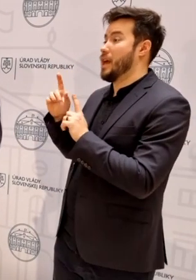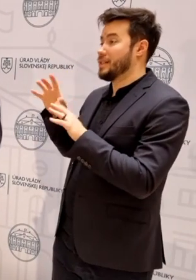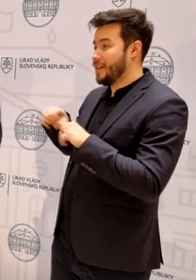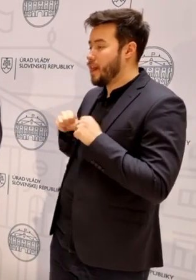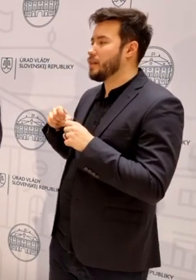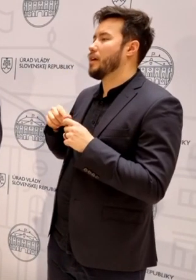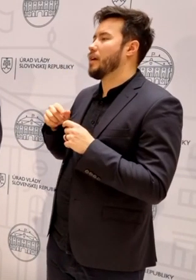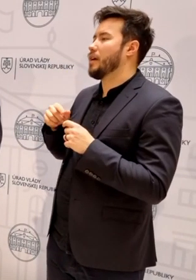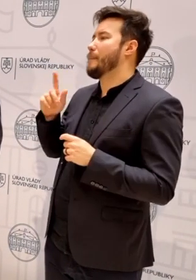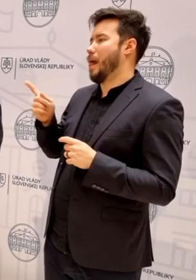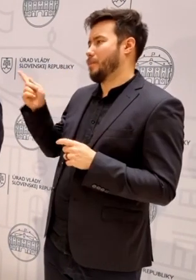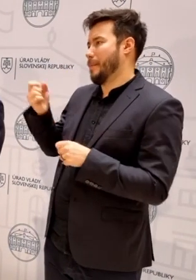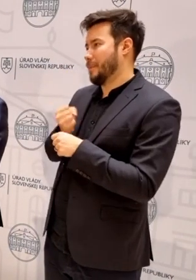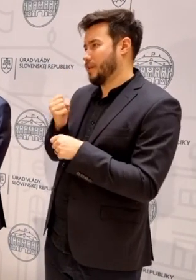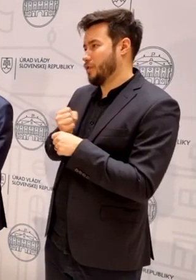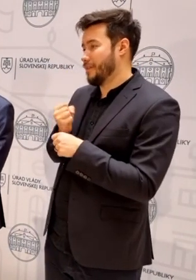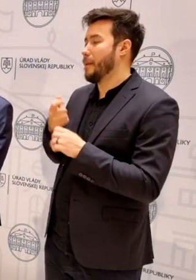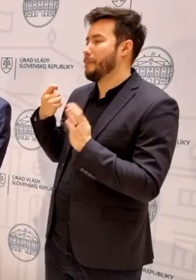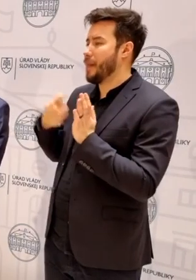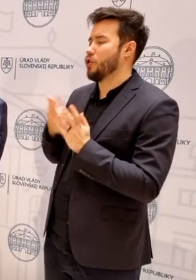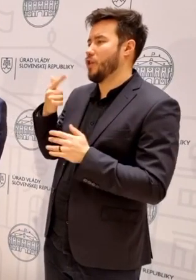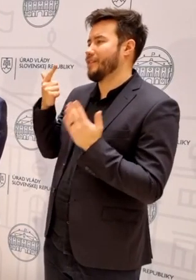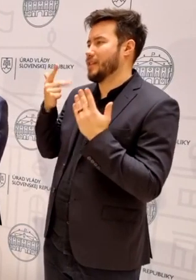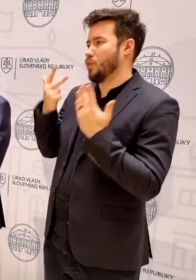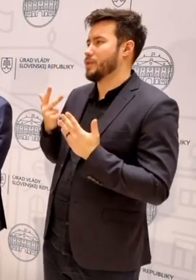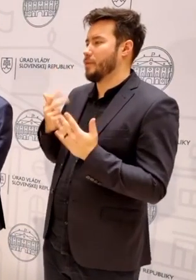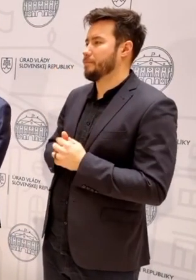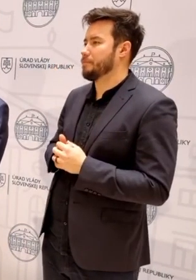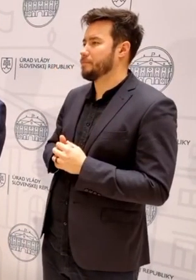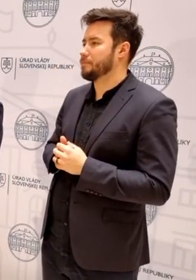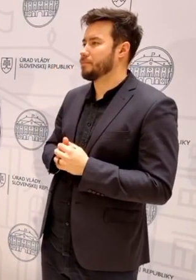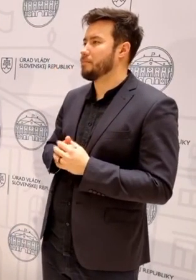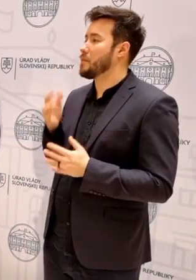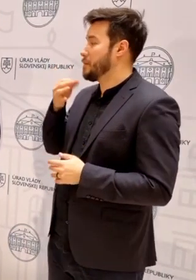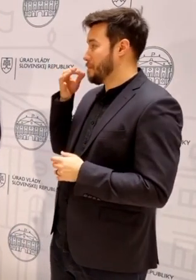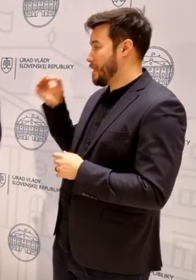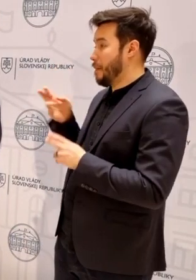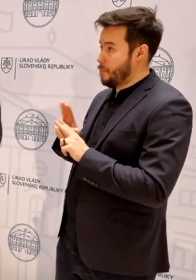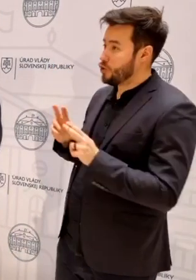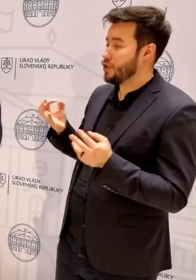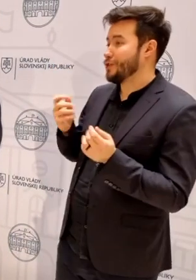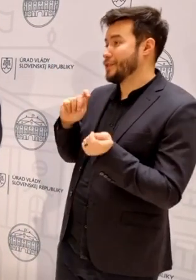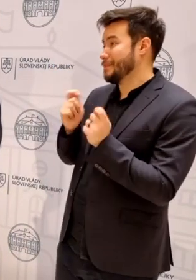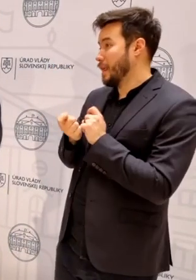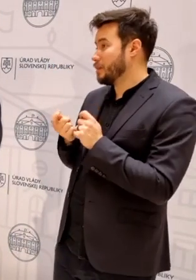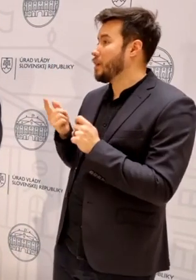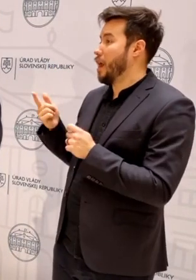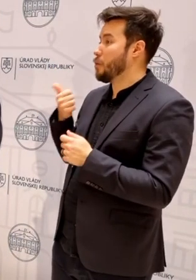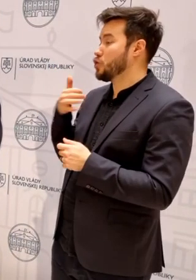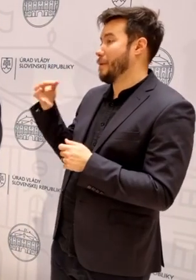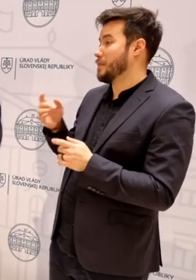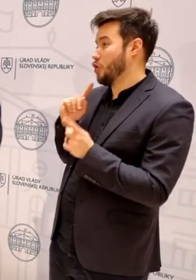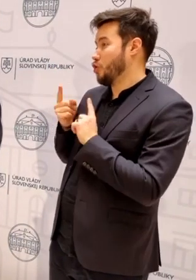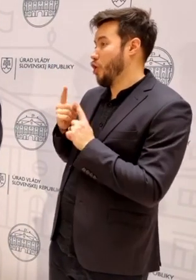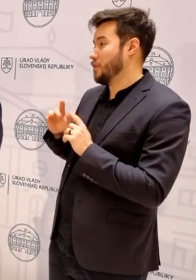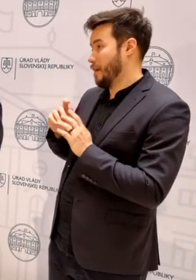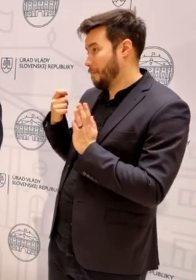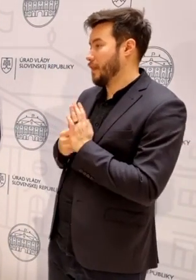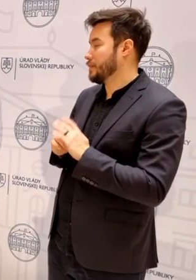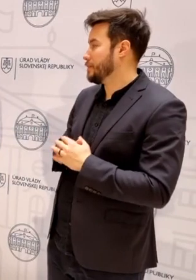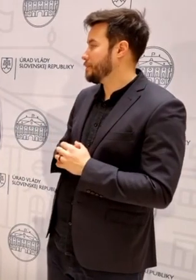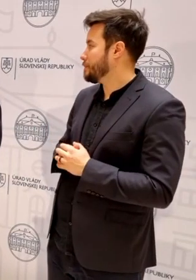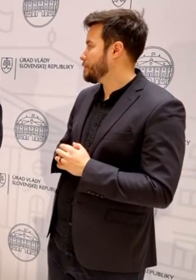a 28. začnú platiť. Je možné, že sa niečo bude ešte nejak meniť, alebo na tom teda panuje 100% dohoda? A myslím si, že